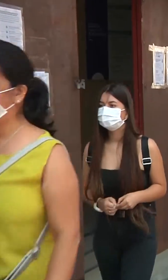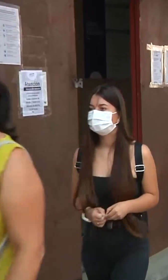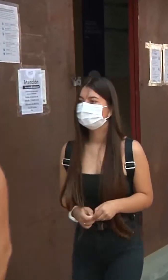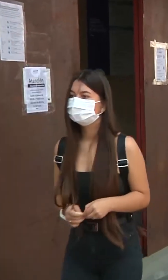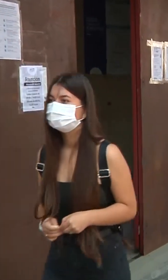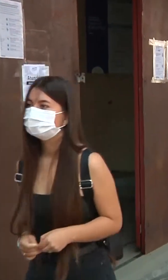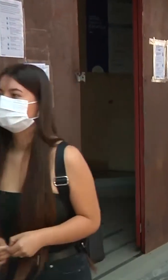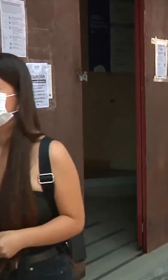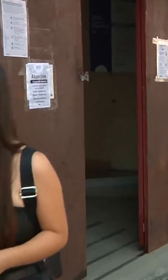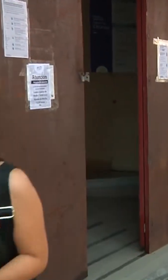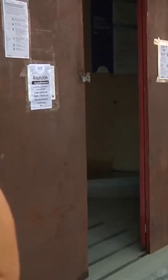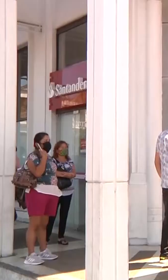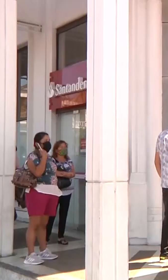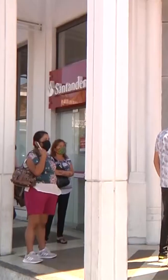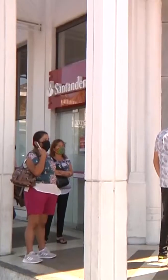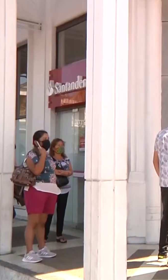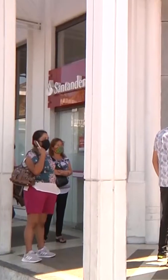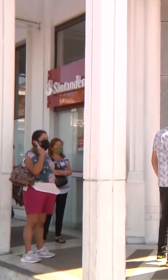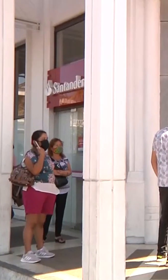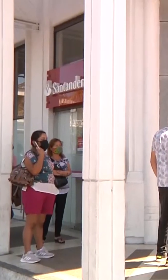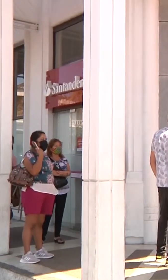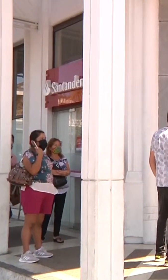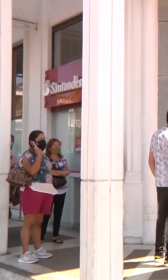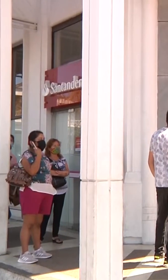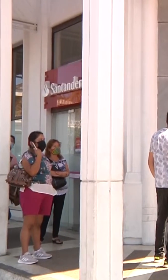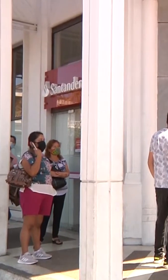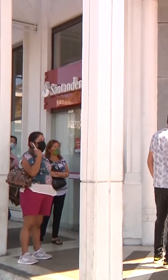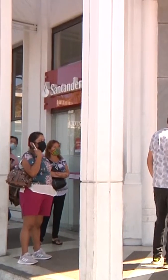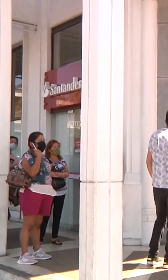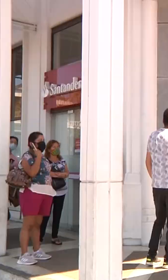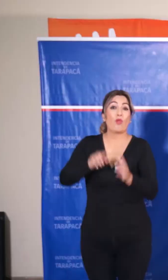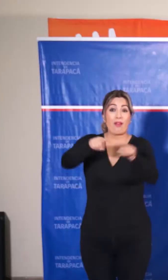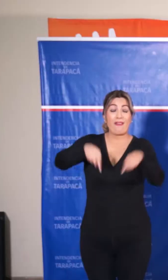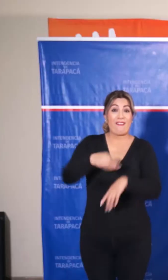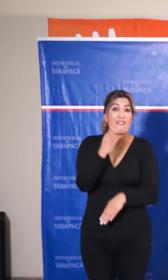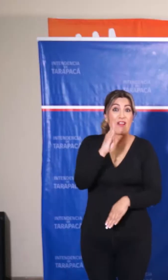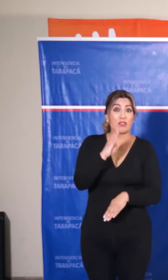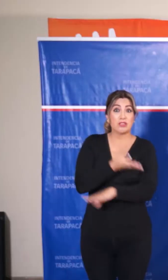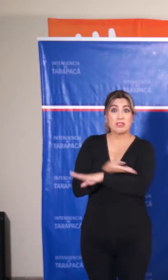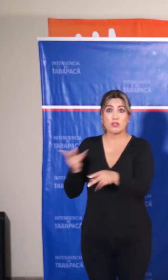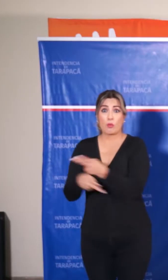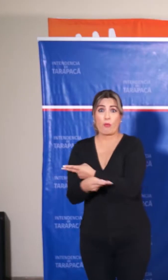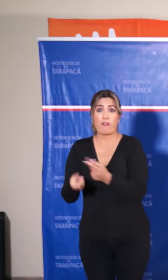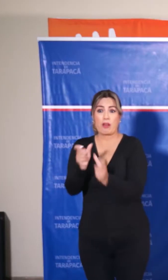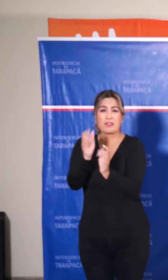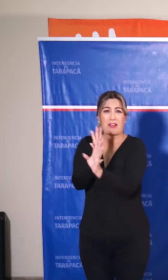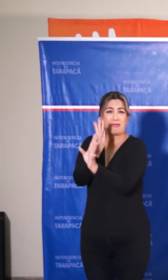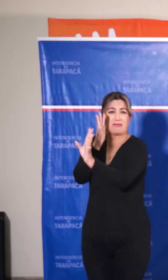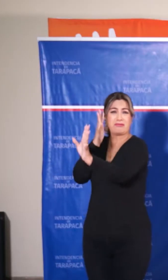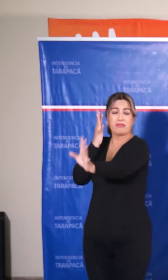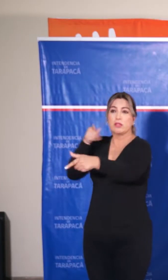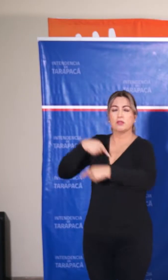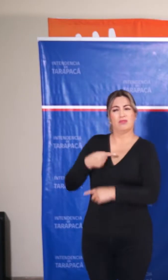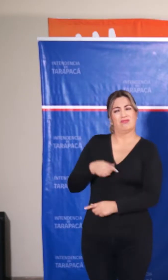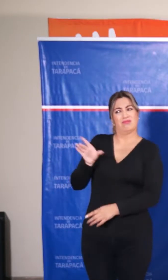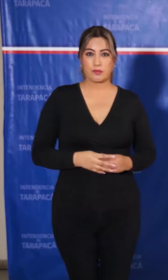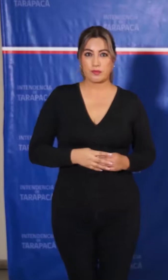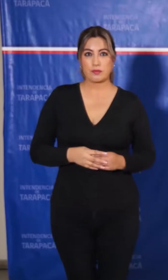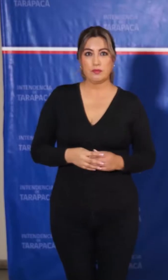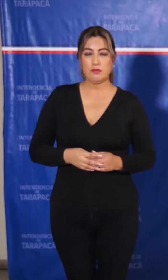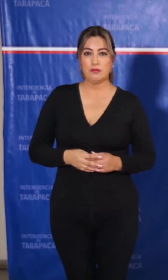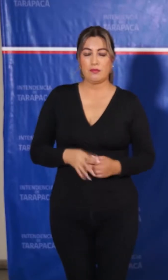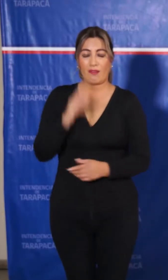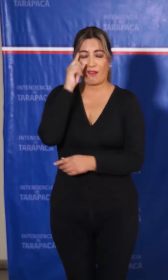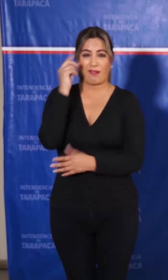gran cantidad de tránsito de vehículos, mucha gente aglomerada en los bancos, en servicios públicos, lo cual llama profundamente la atención.